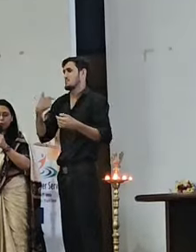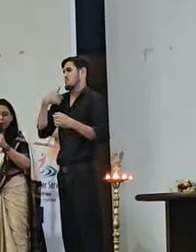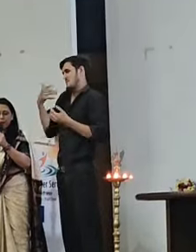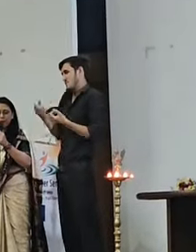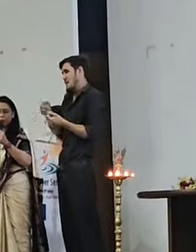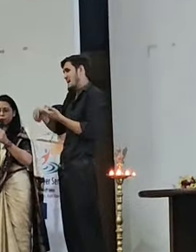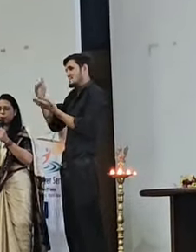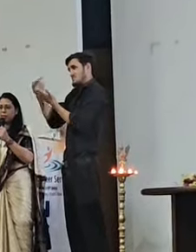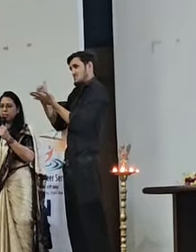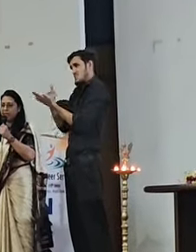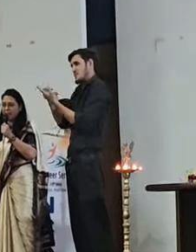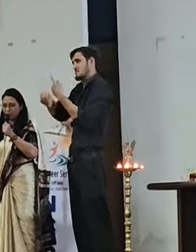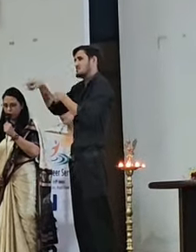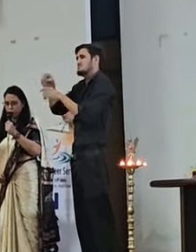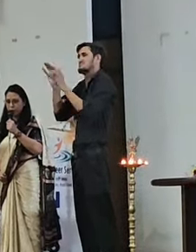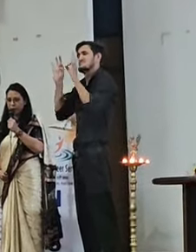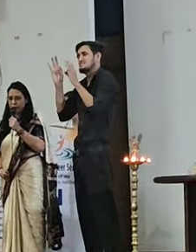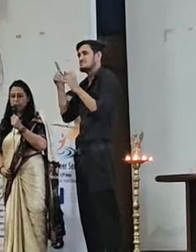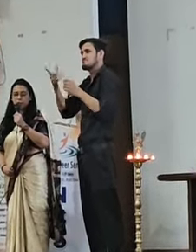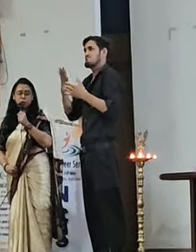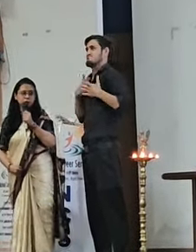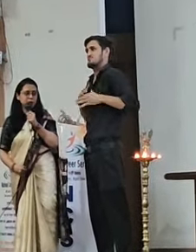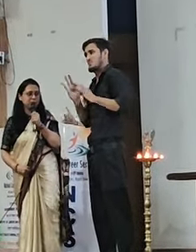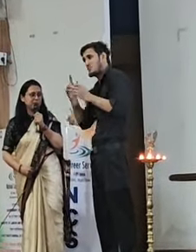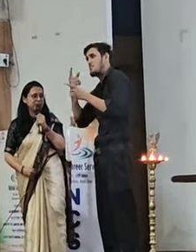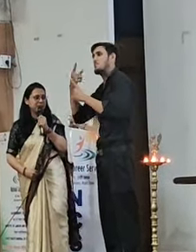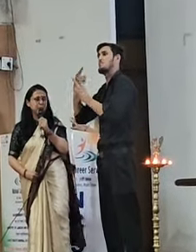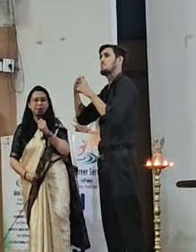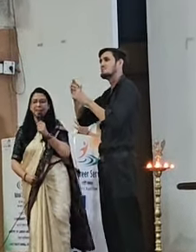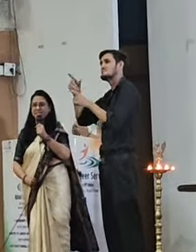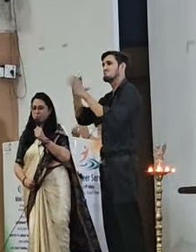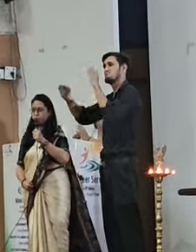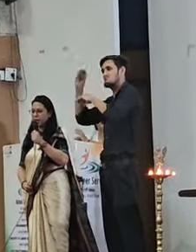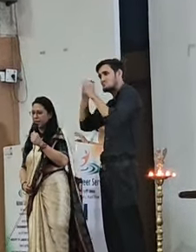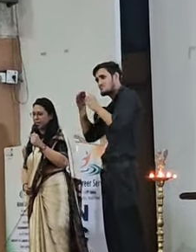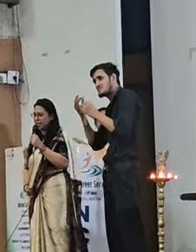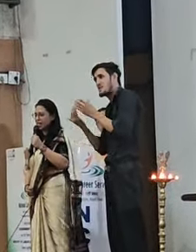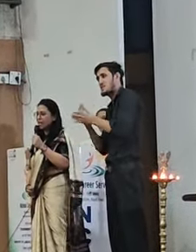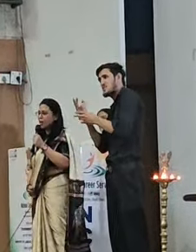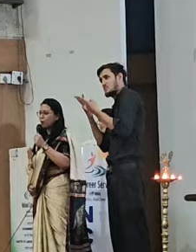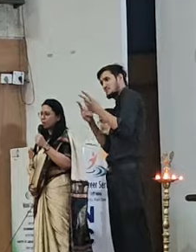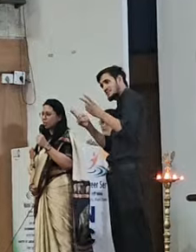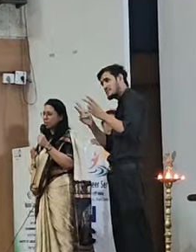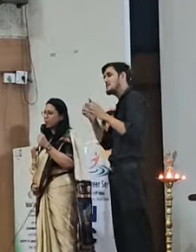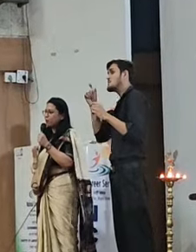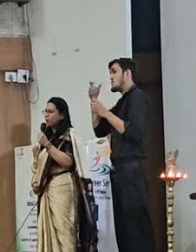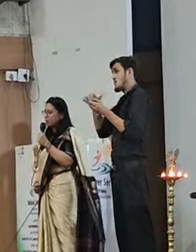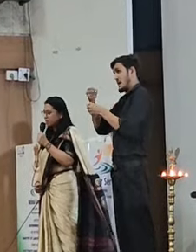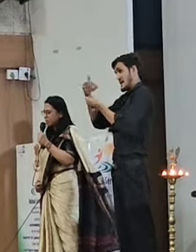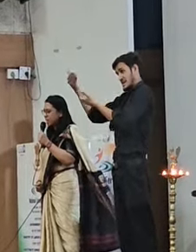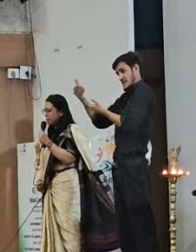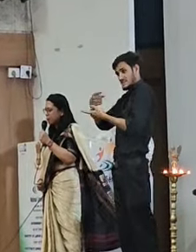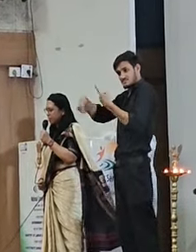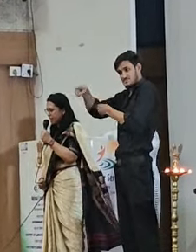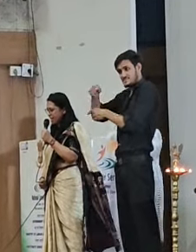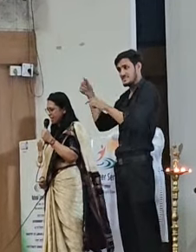प्रोग्राम आप लोगों के लिए हेल्पफुल होगा। जो भी उन्होंने यहाँ पे गेस्ट बुलाए हैं उनका जो इन्फॉर्मेशन आपको दिया